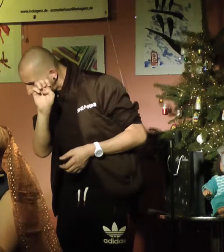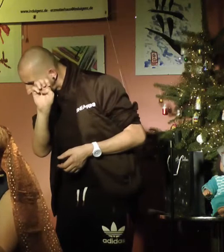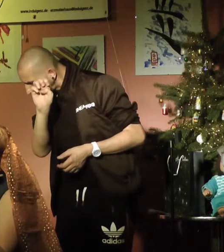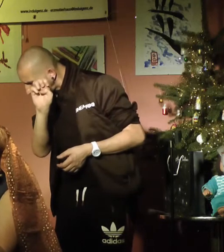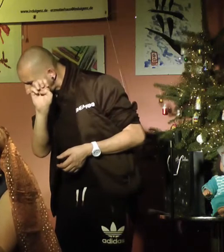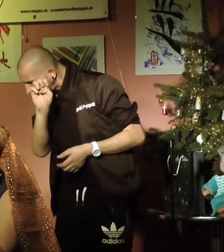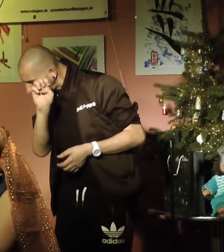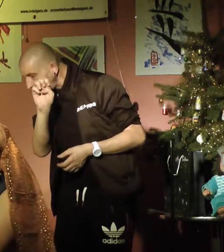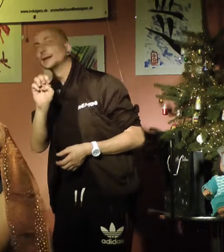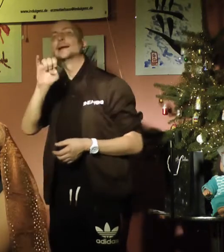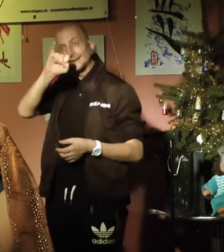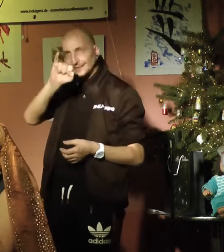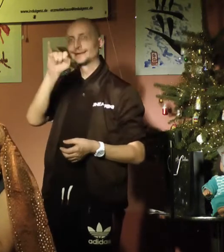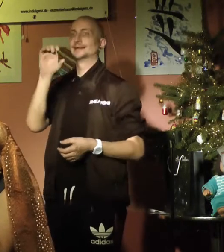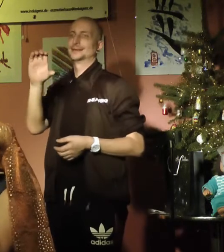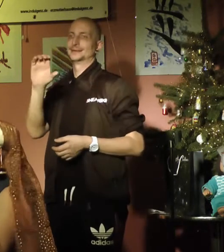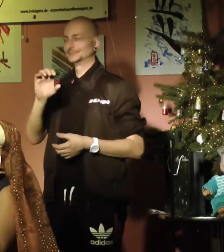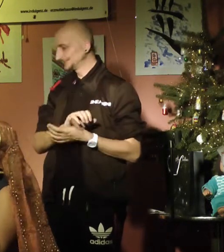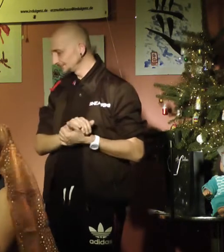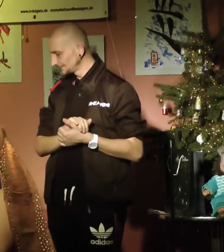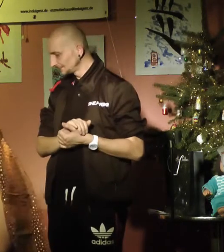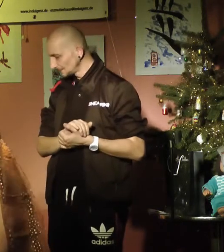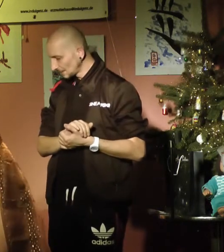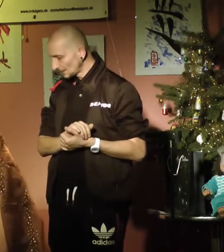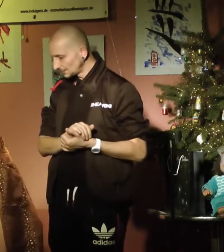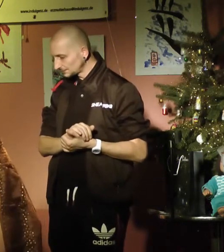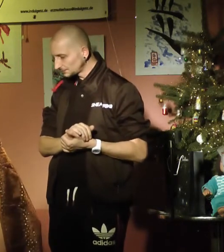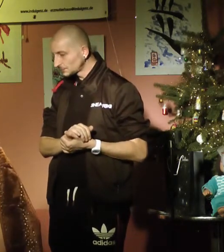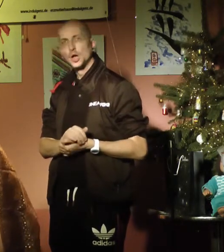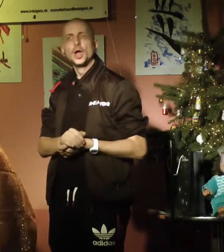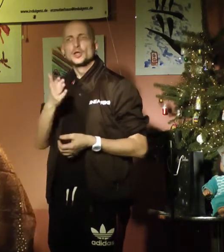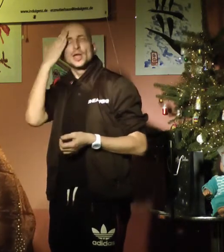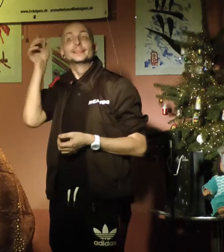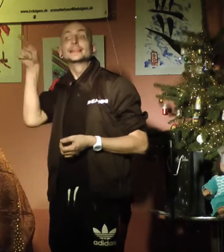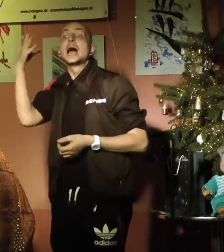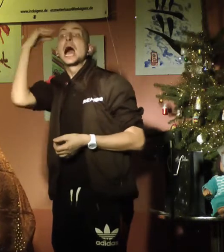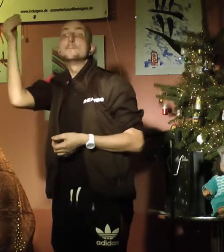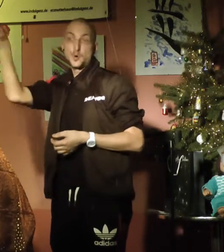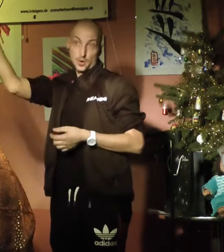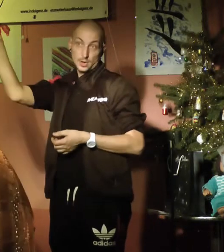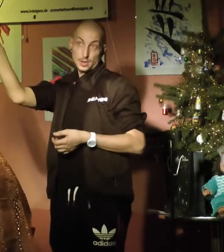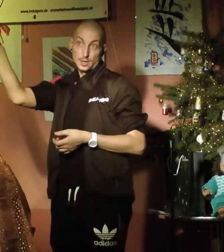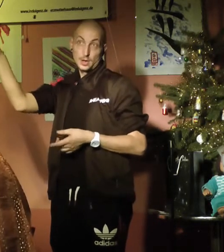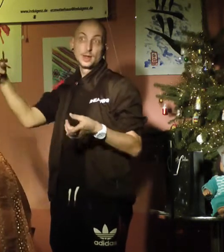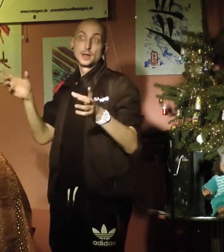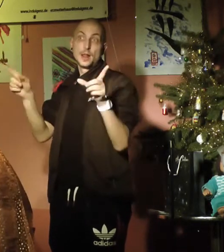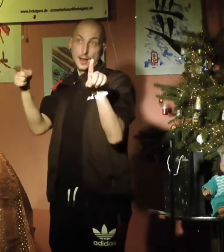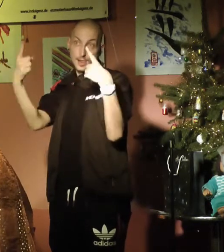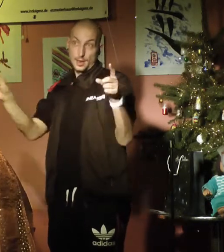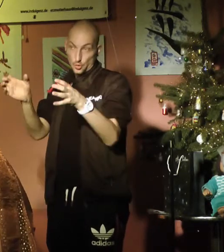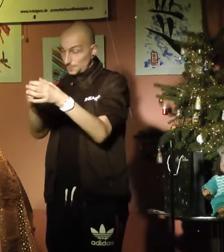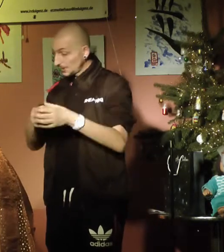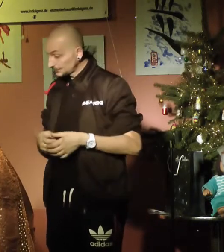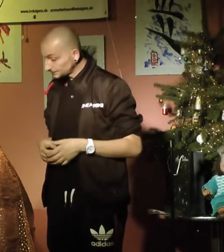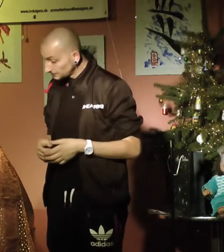Neuer deutscher Pop, das ist sehr großartig, kennt man gar nicht mehr heutzutage Tokotronic. Ludwig, ich hoffe, du freust dich. Sehr schön. Guck mal, du hast